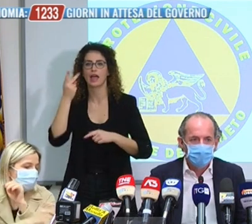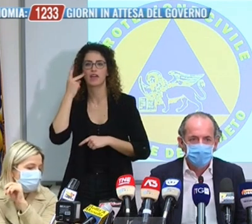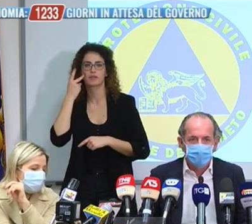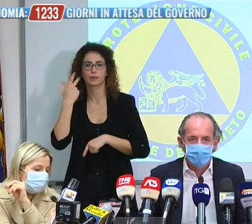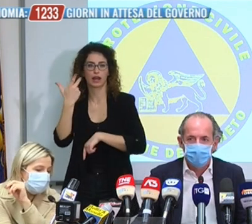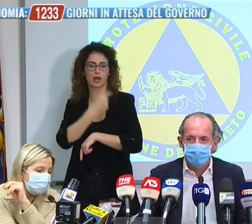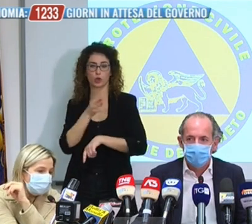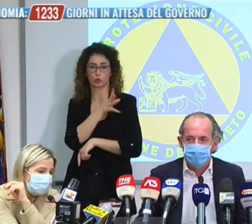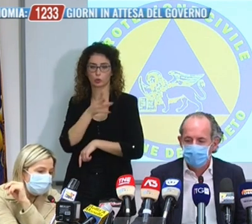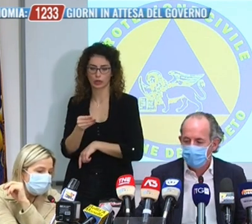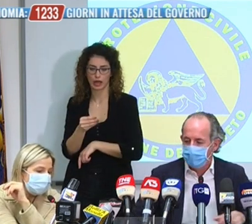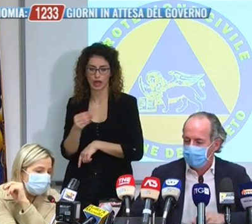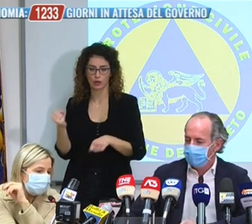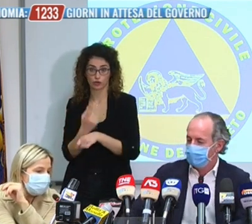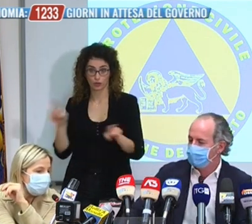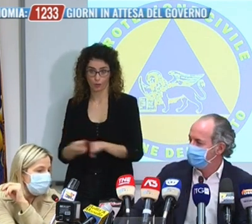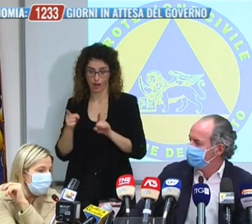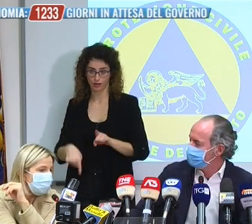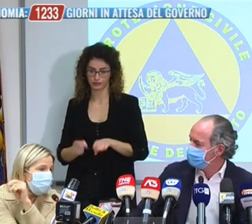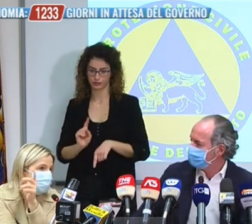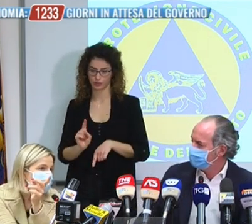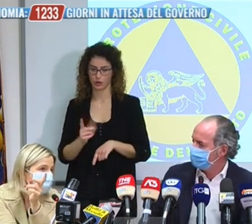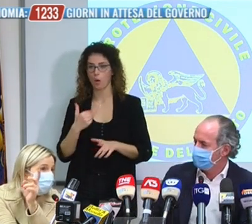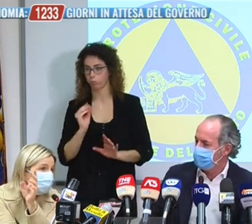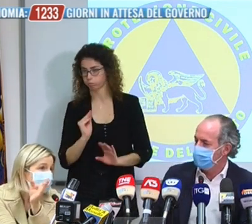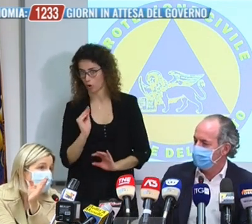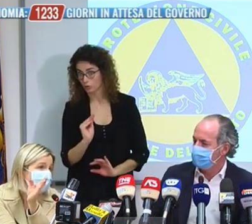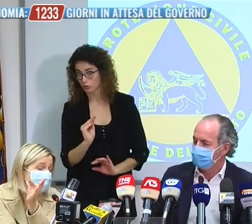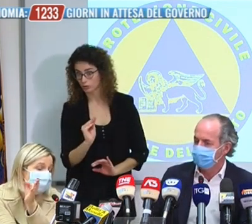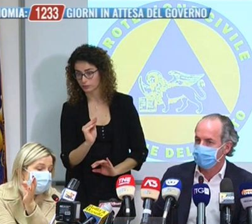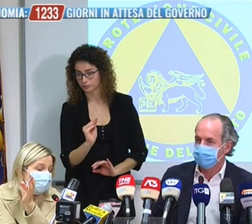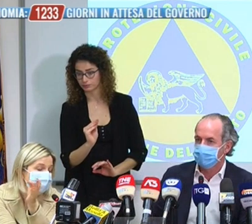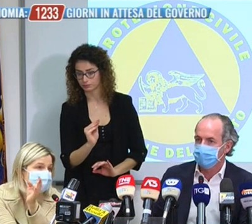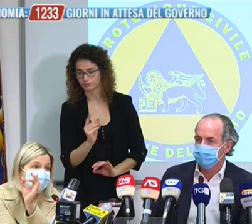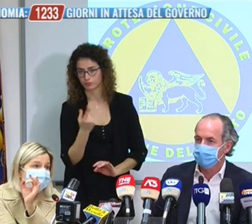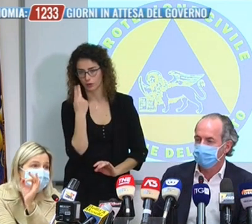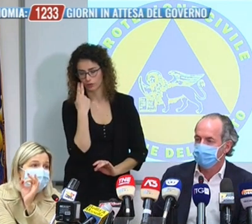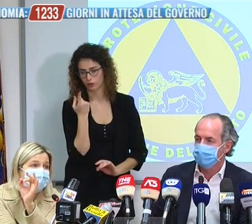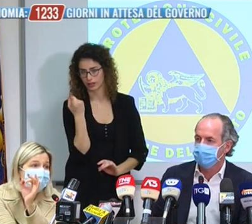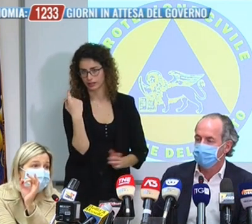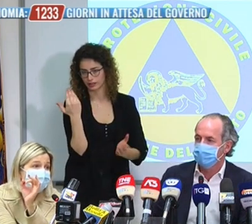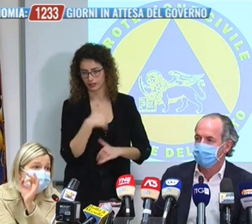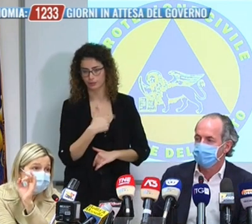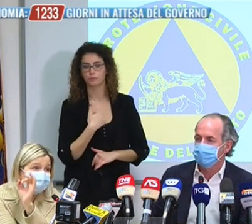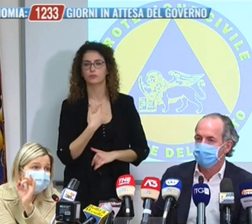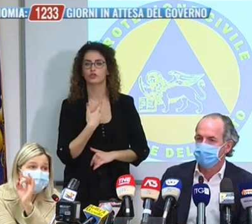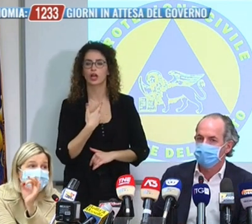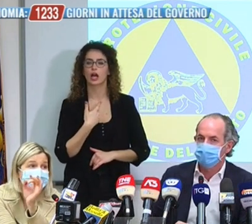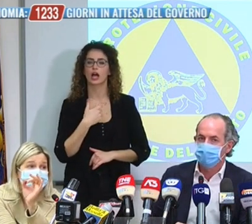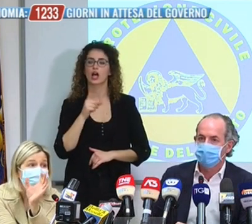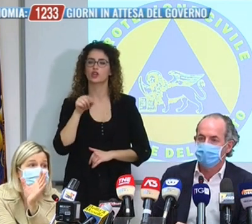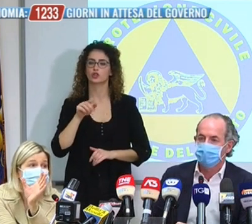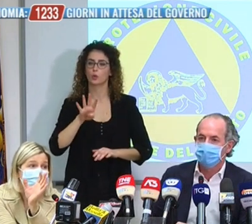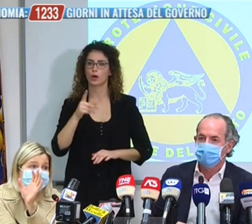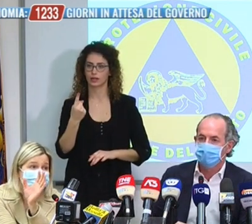sarebbe accaduto quello che è accaduto. Sì, però questo è proprio... Andava... Se posso, visto che abbiamo anche il dato, l'ho visto ieri sera, abbiamo 141